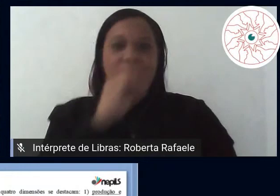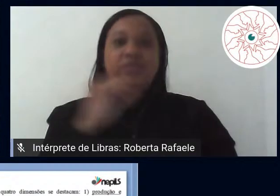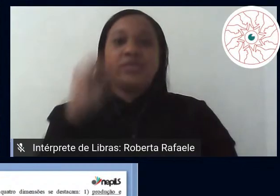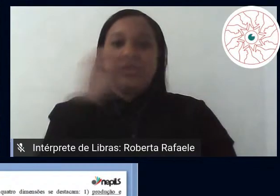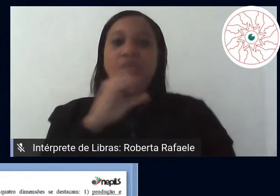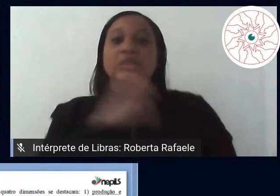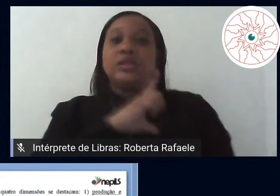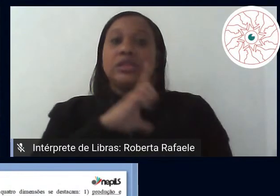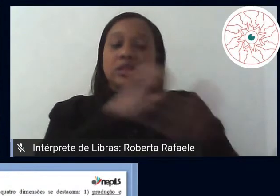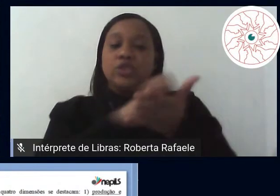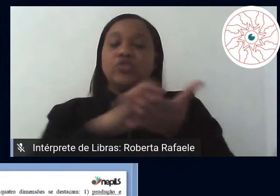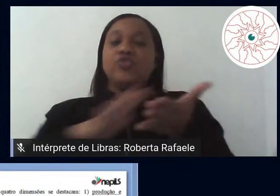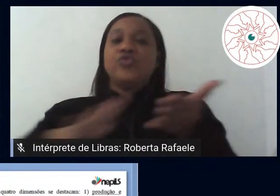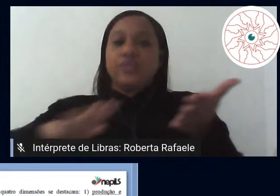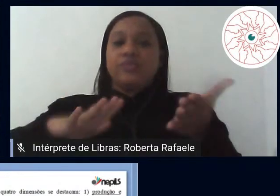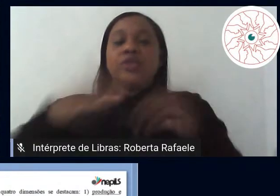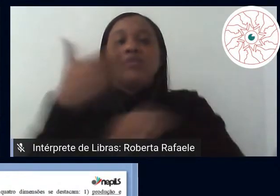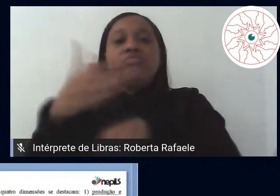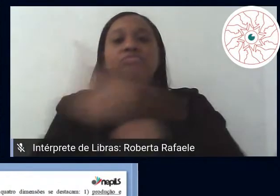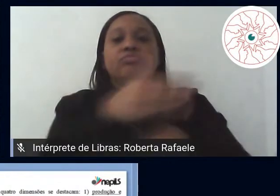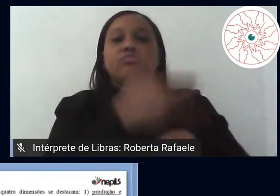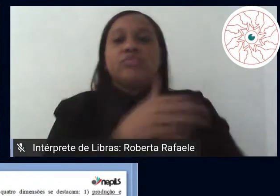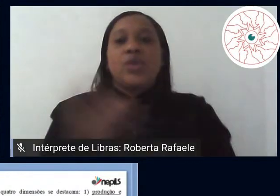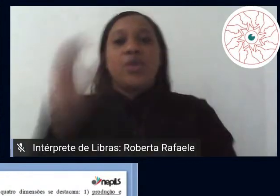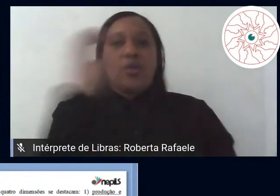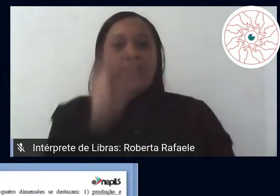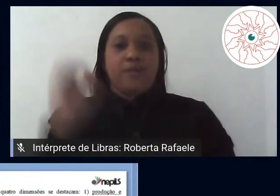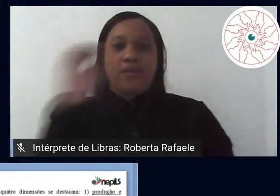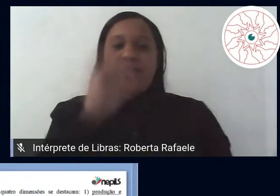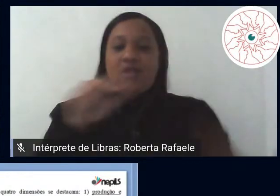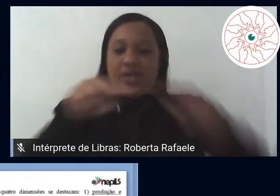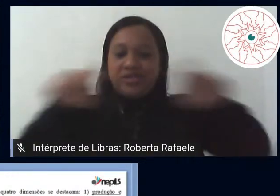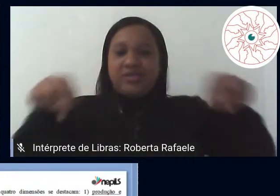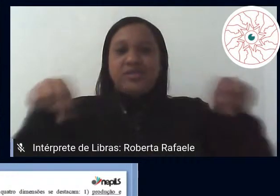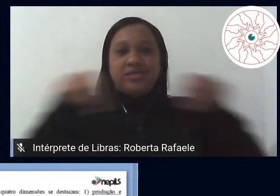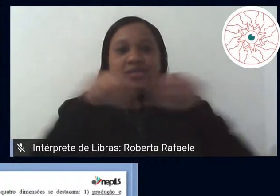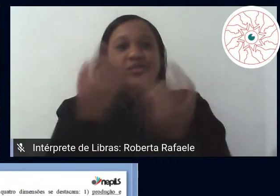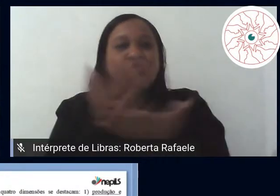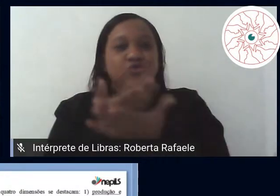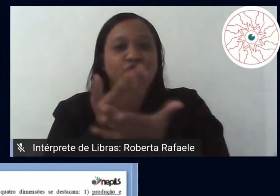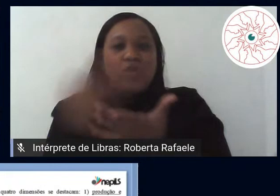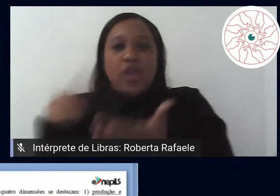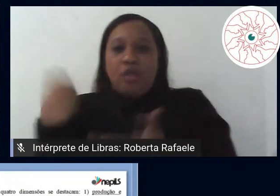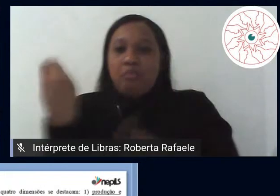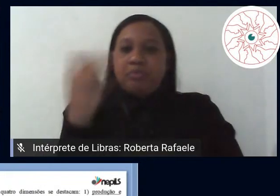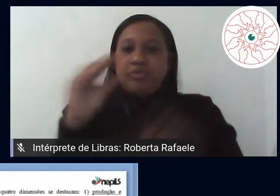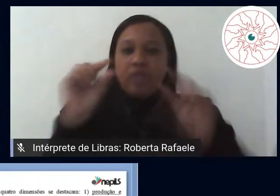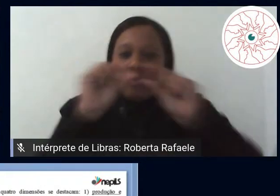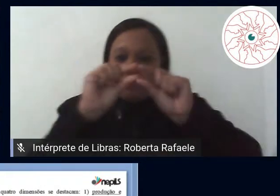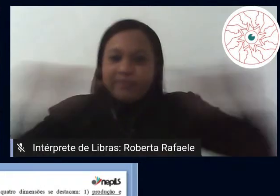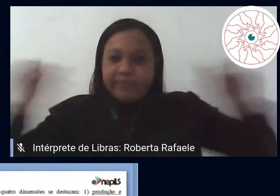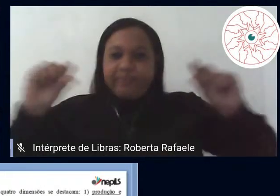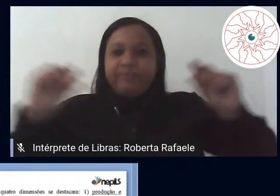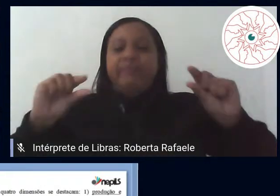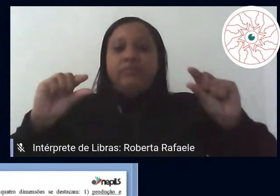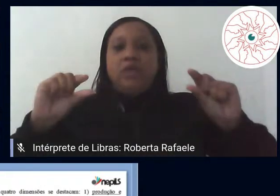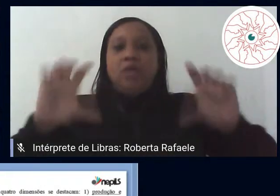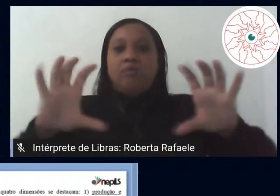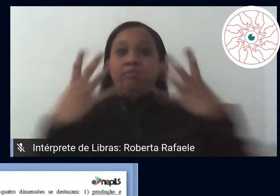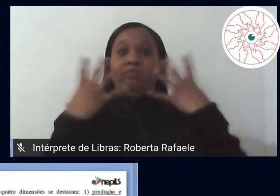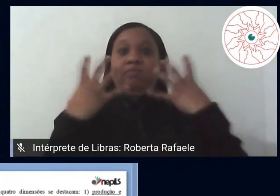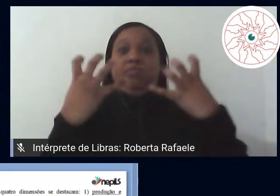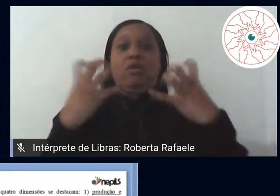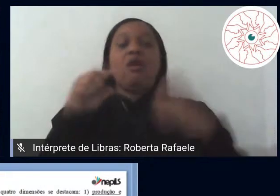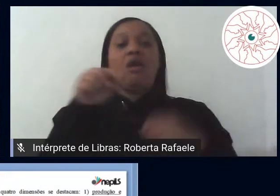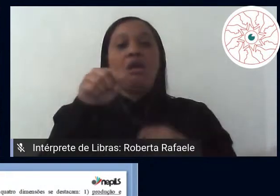atividades para trabalhar a oralidade em sala de aula. E eu já sublinhei para que vocês já coloquem o olho nela, eh a